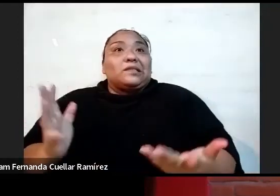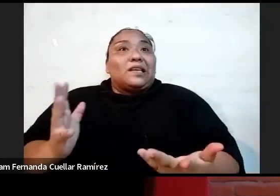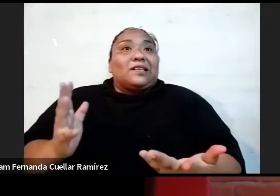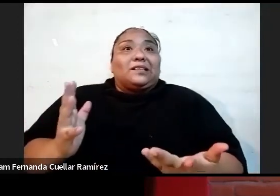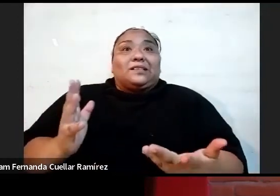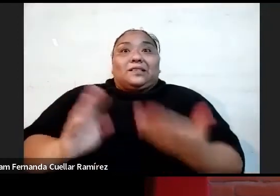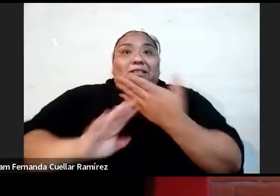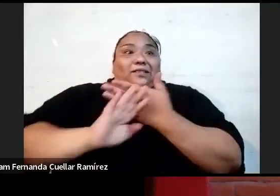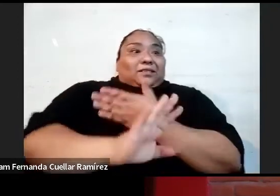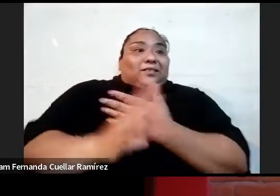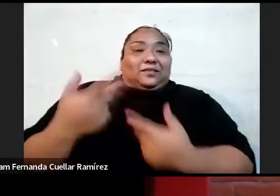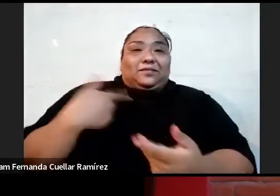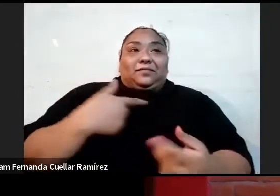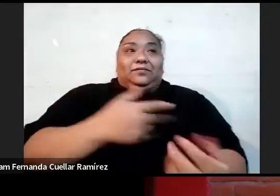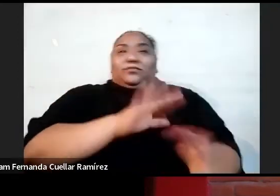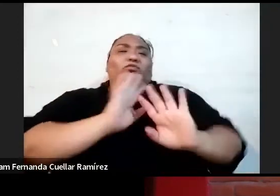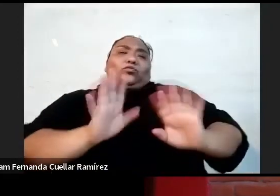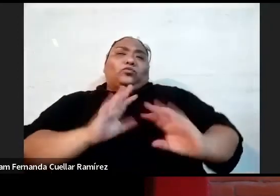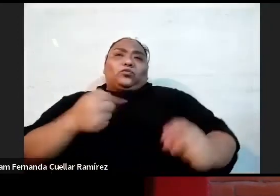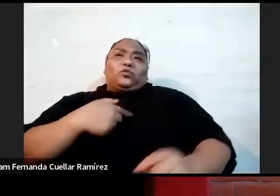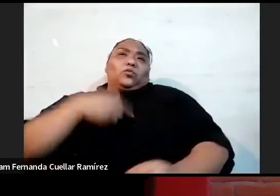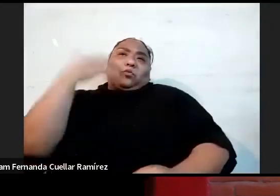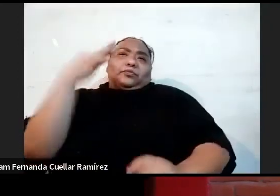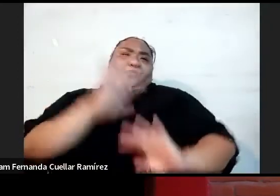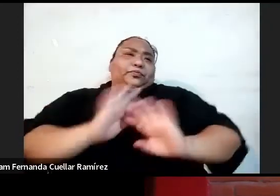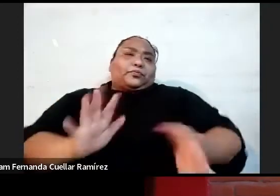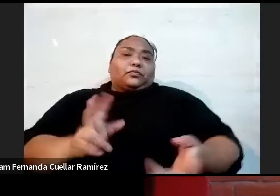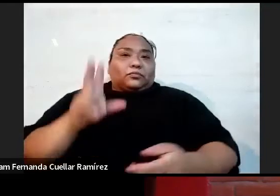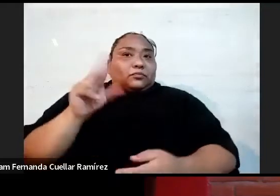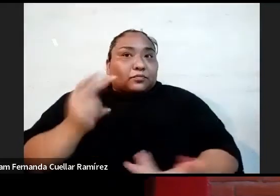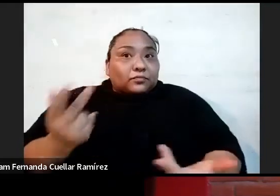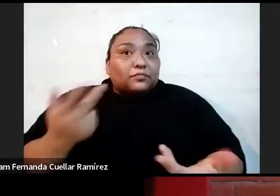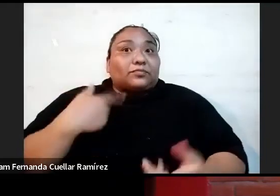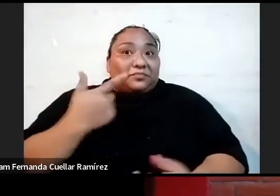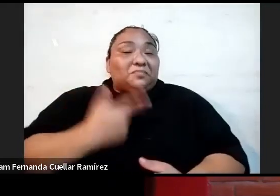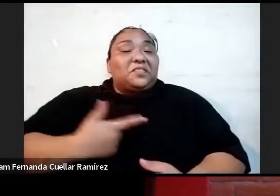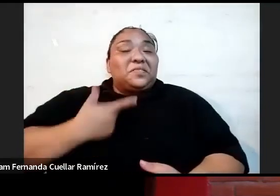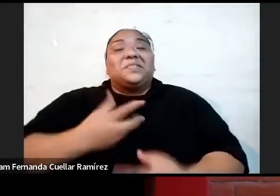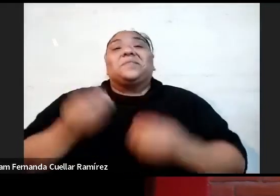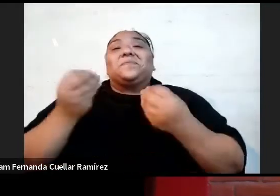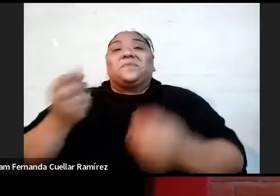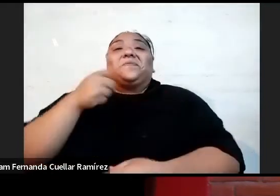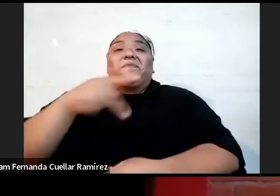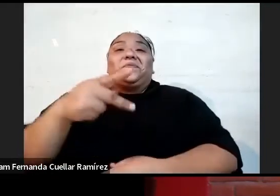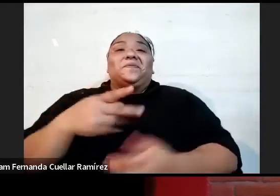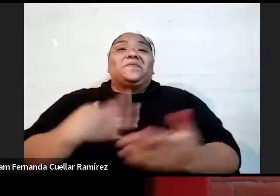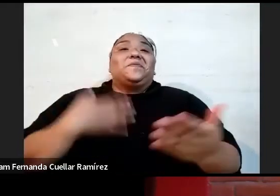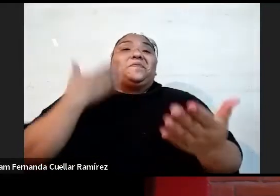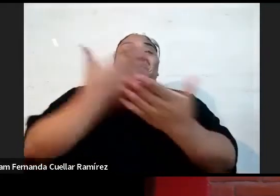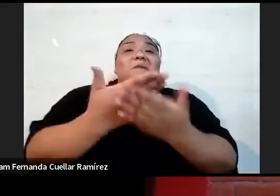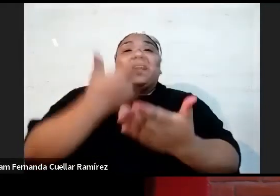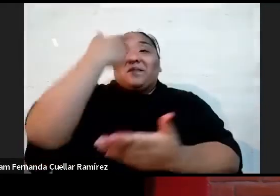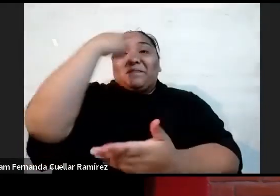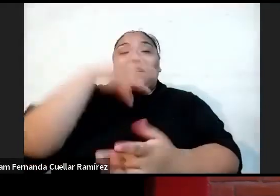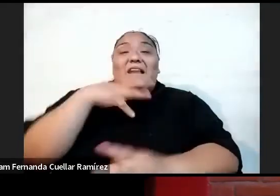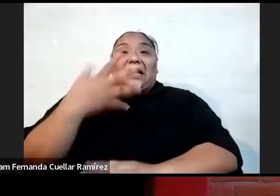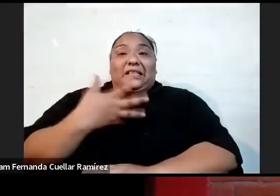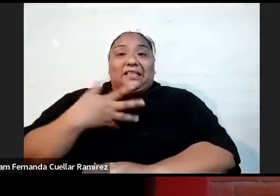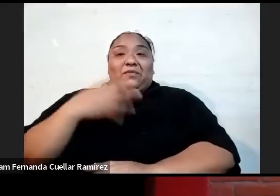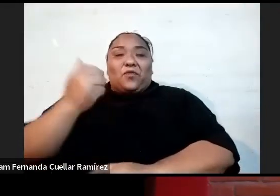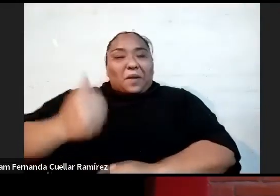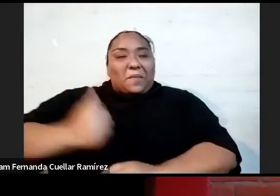ciertos miedos en el que tenemos. Me gusta mucho esta propuesta que tienes y, pues, bueno, voy a